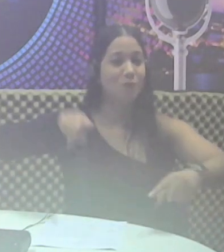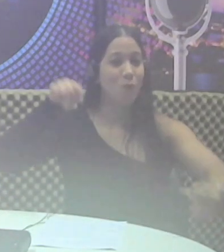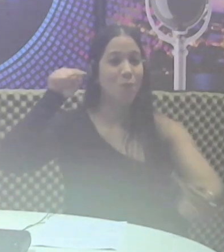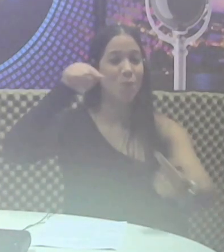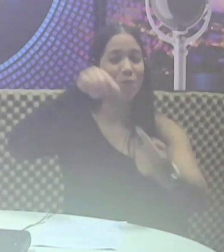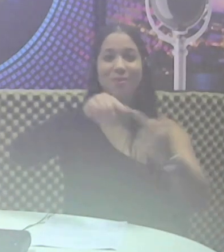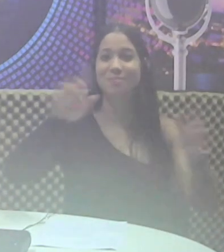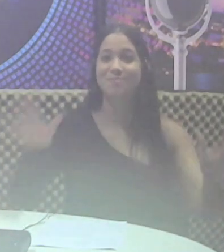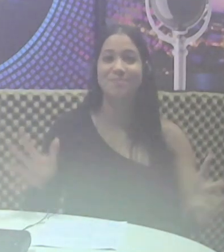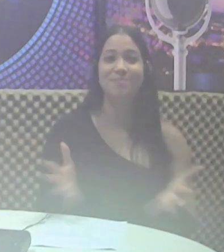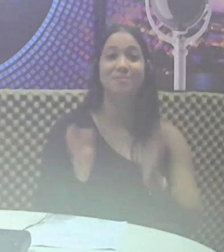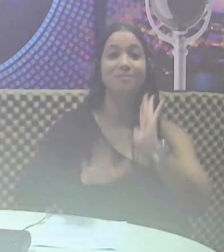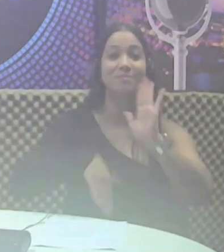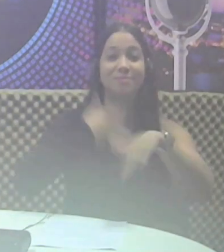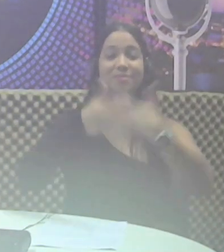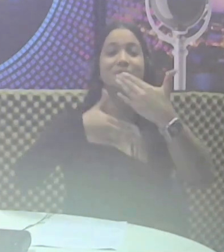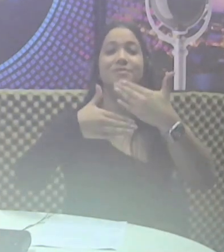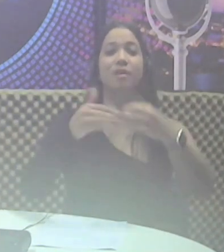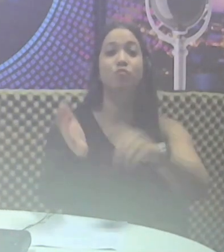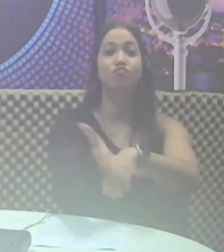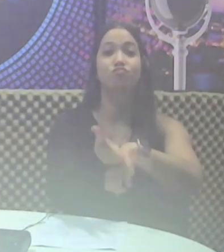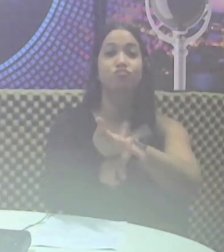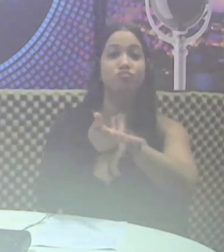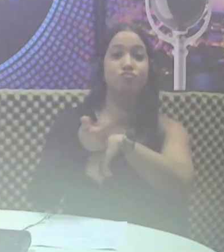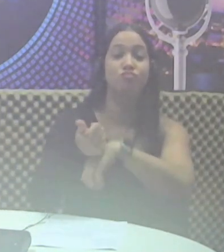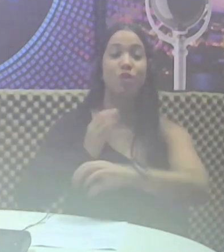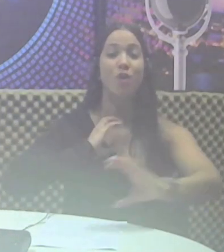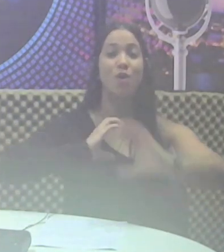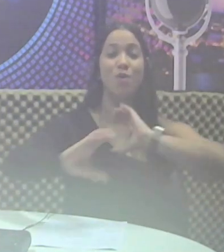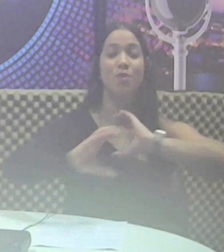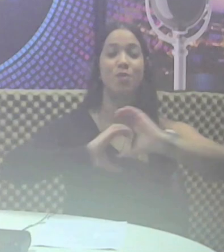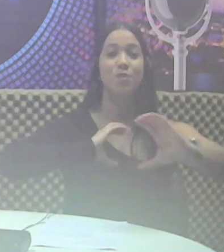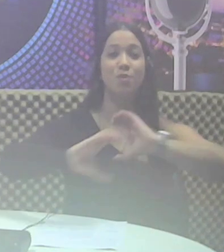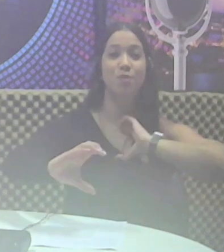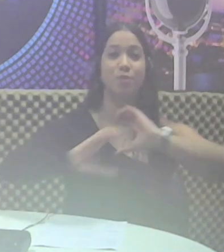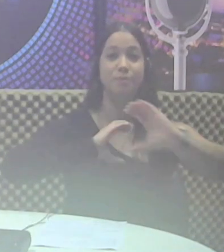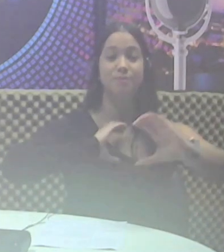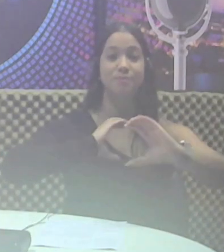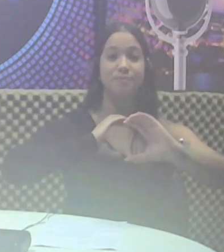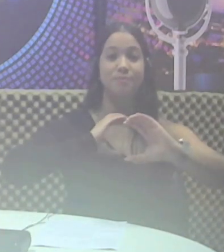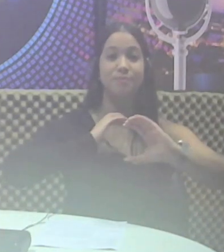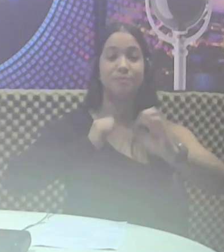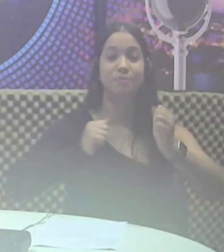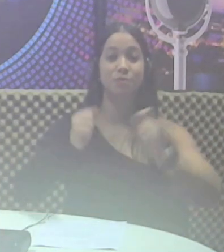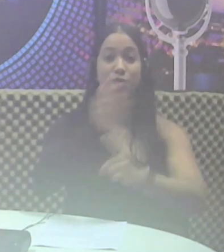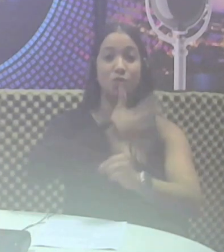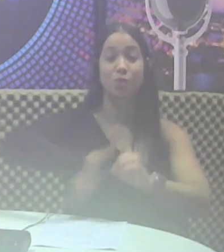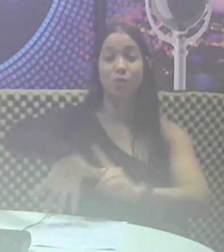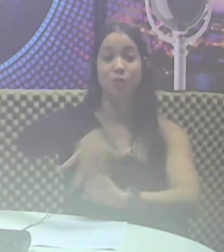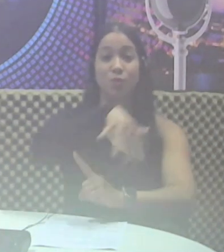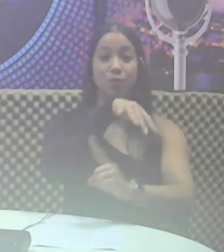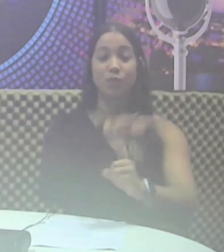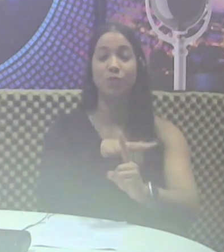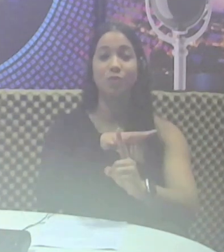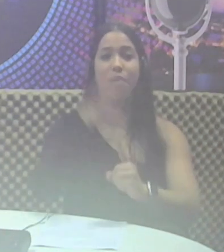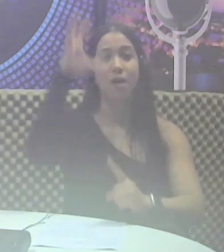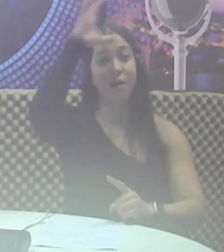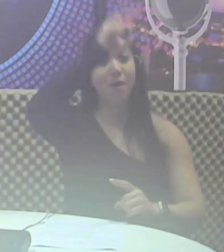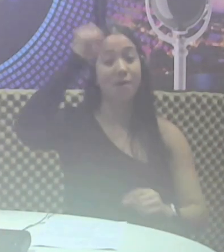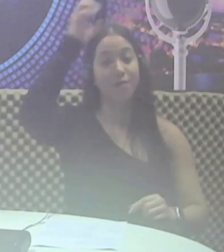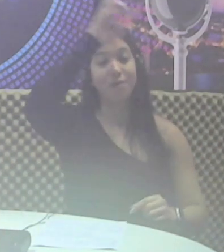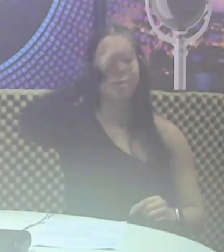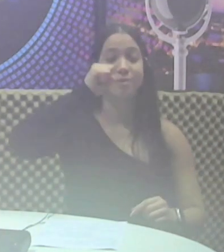de promover o desenvolvimento de habilidades comunicacionais, de interação social e aprendizado para